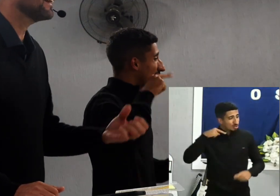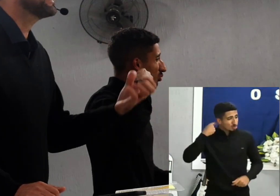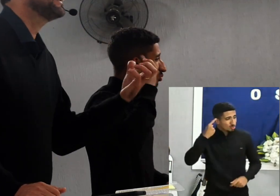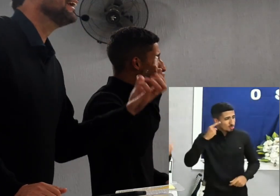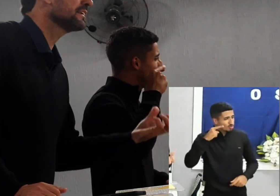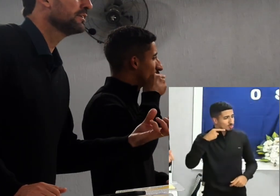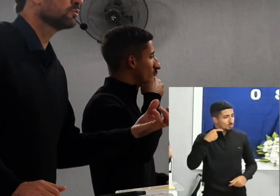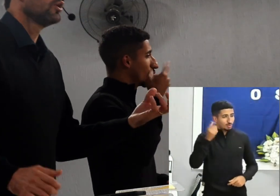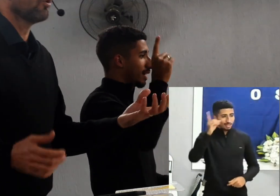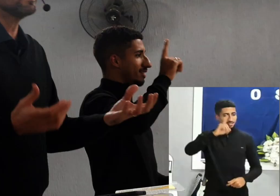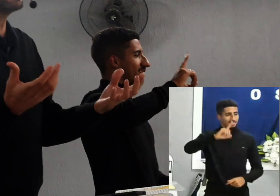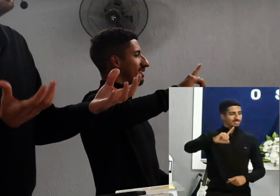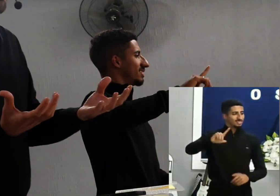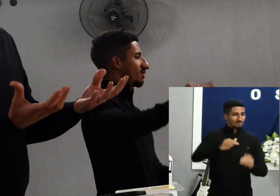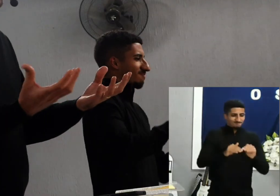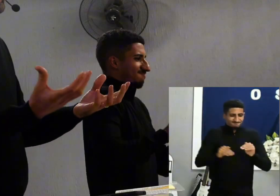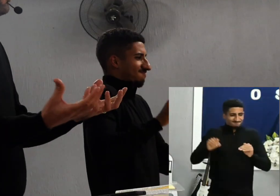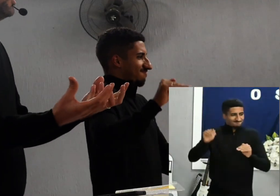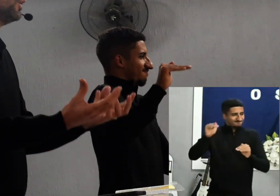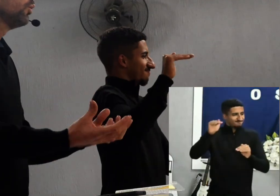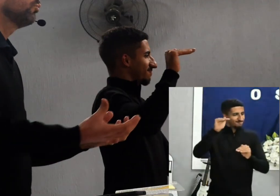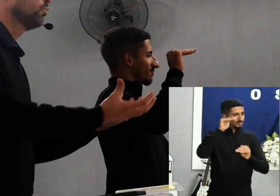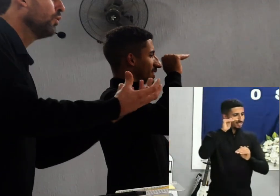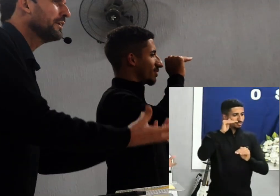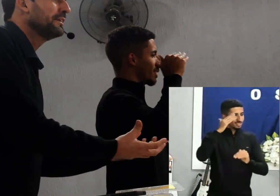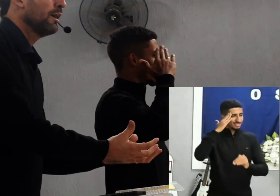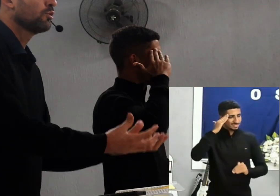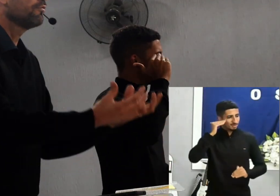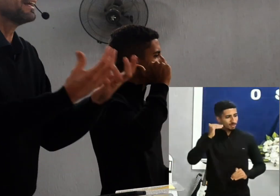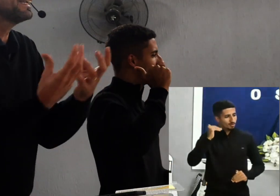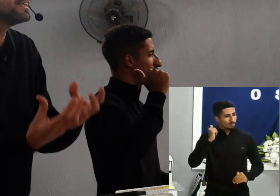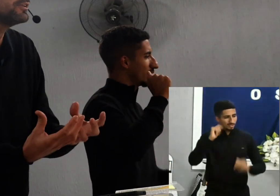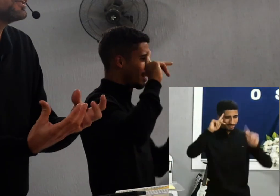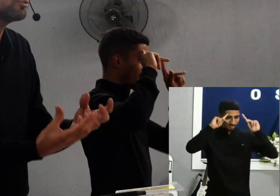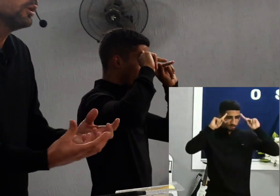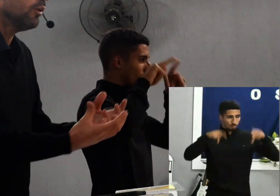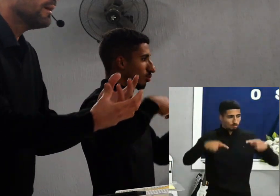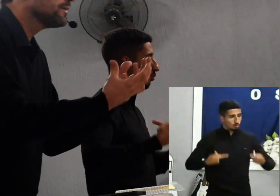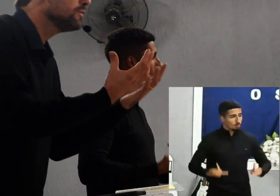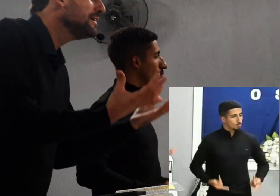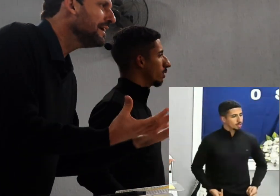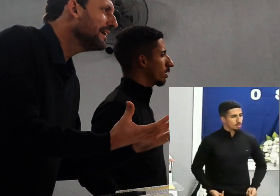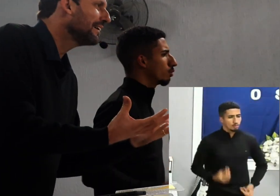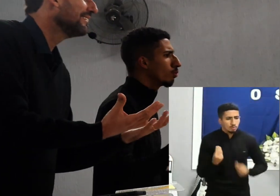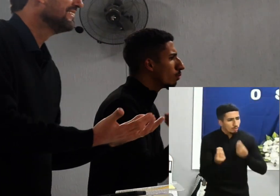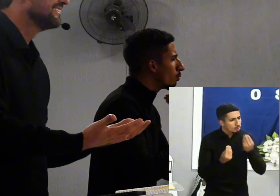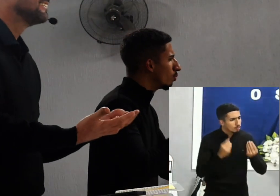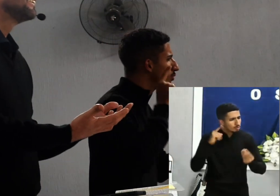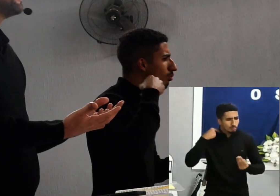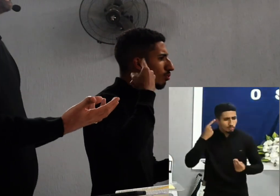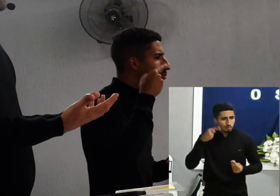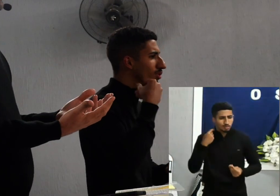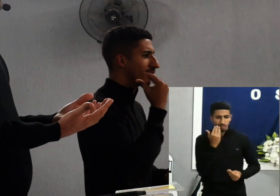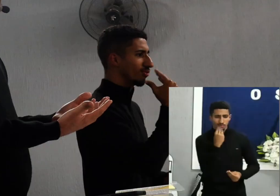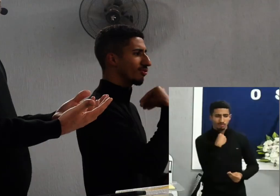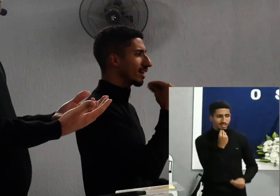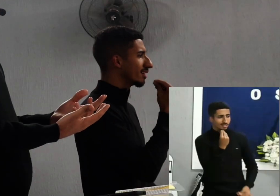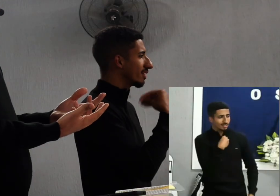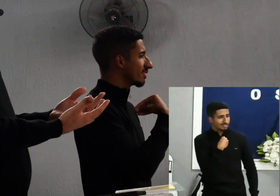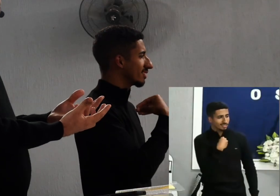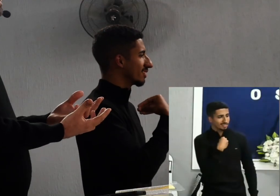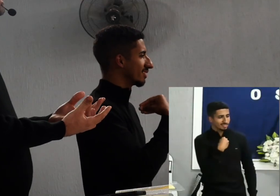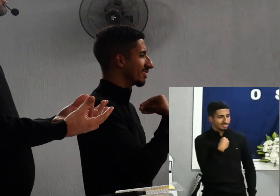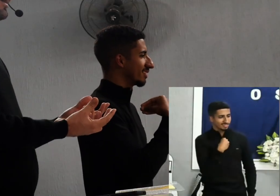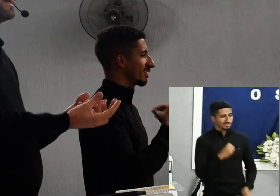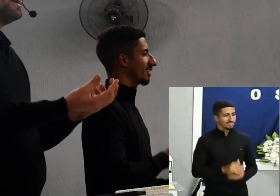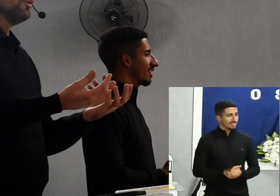a fraqueza de Deus. Como assim, apóstolo Paulo? Loucura de Deus ou fraqueza de Deus? Uma ironia. Para